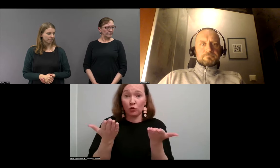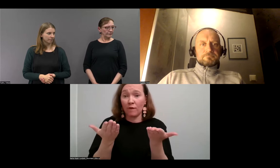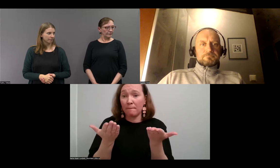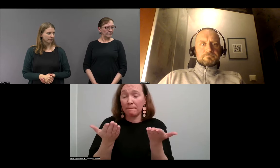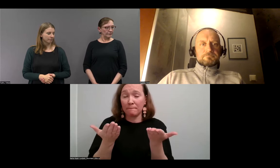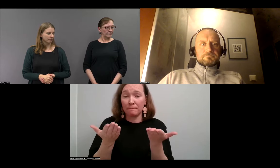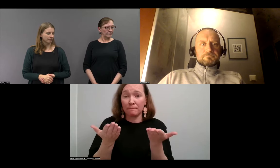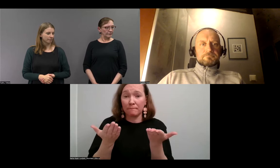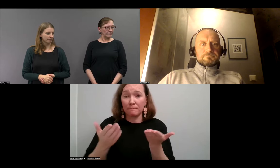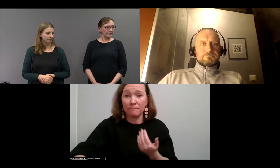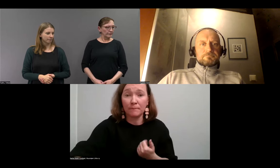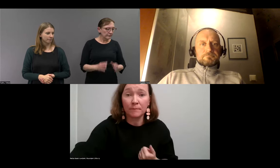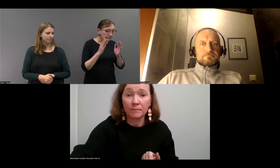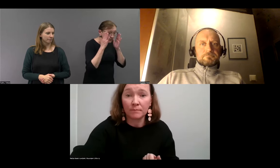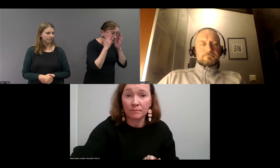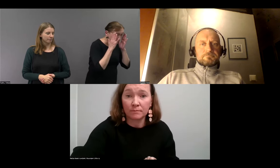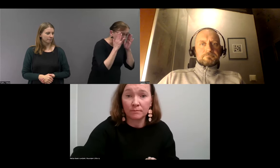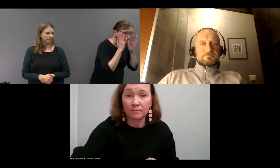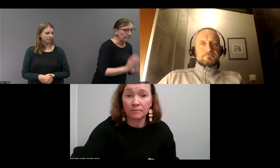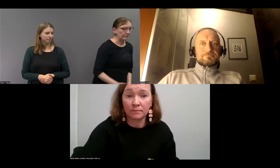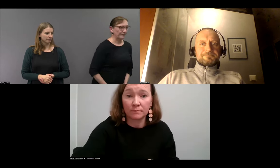Ilomäki, ole hyvä.